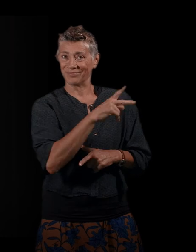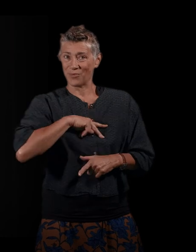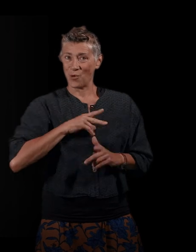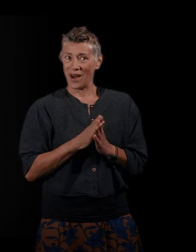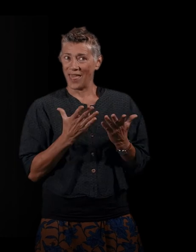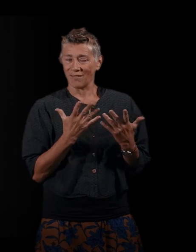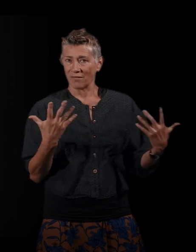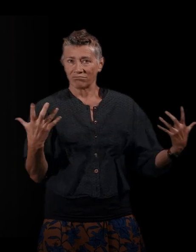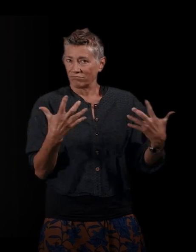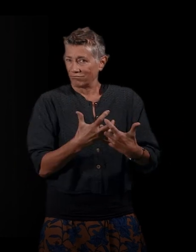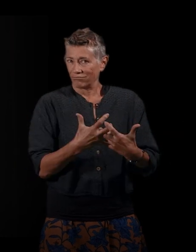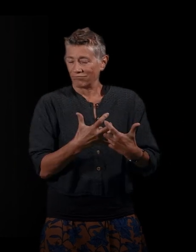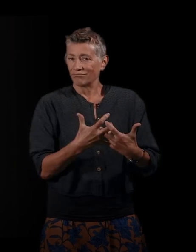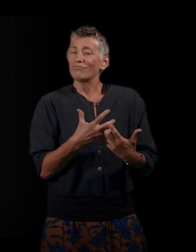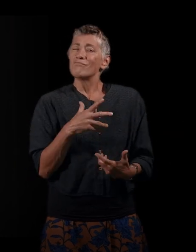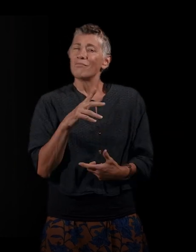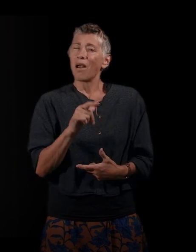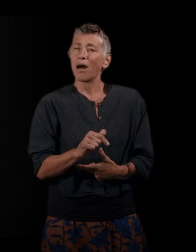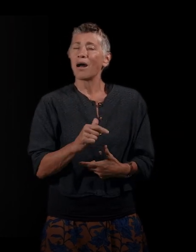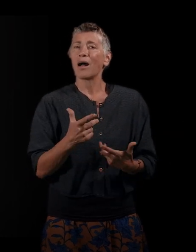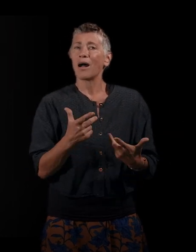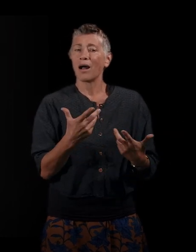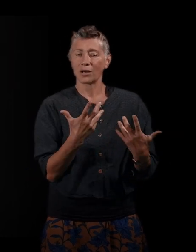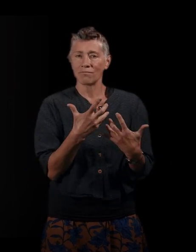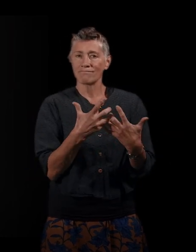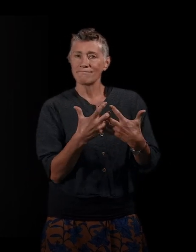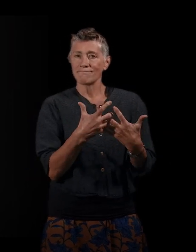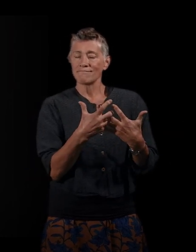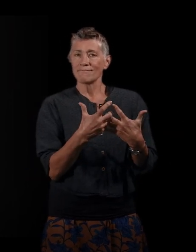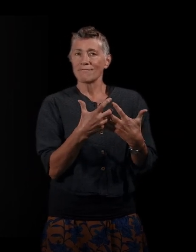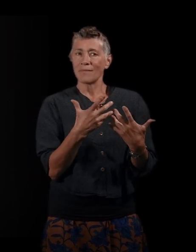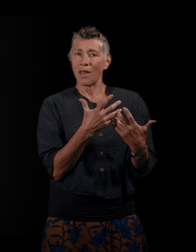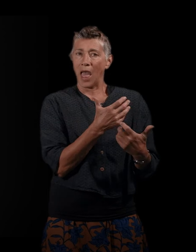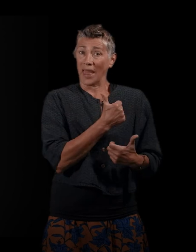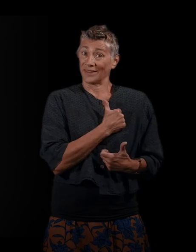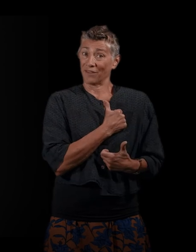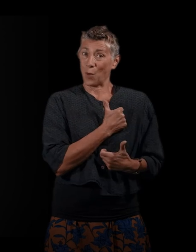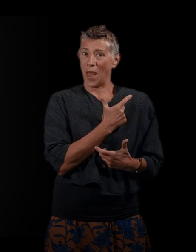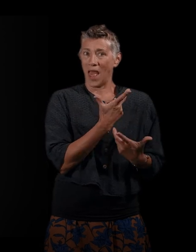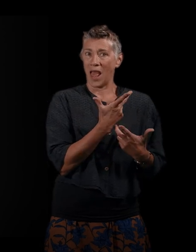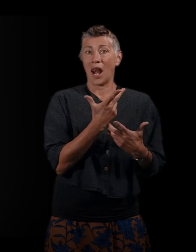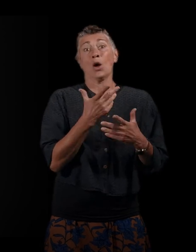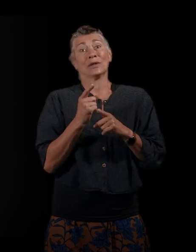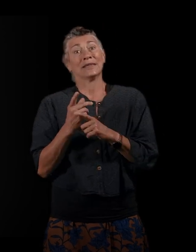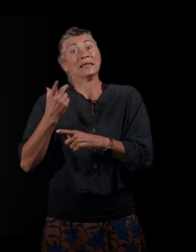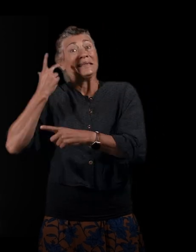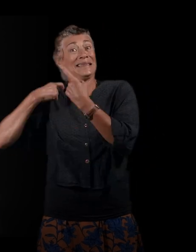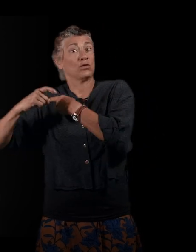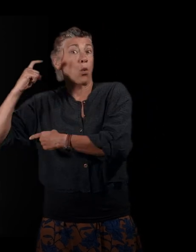peuvent dialoguer vraiment cette articulation de l'individuel et du collectif, de la grande histoire et puis de ce que ça fait quand ça commence à